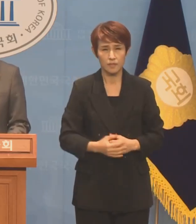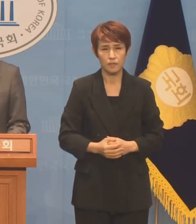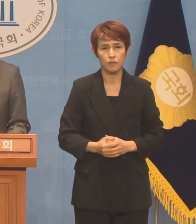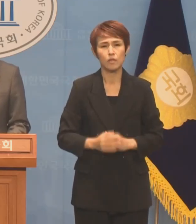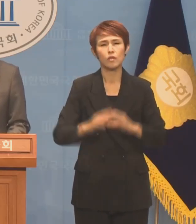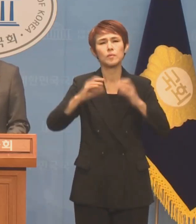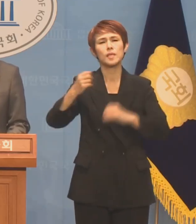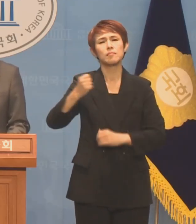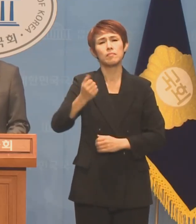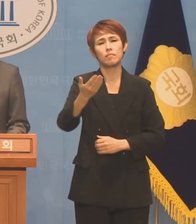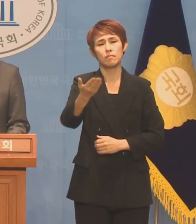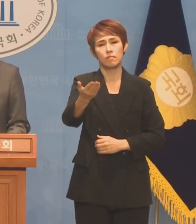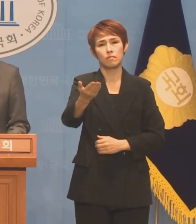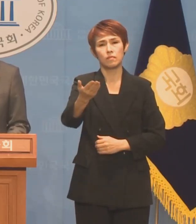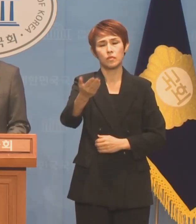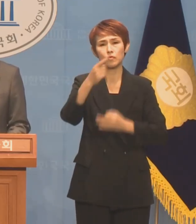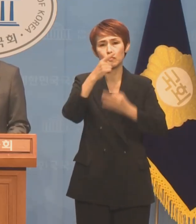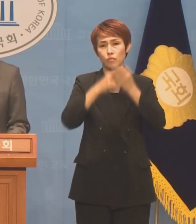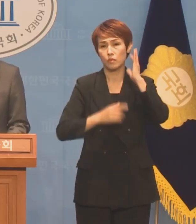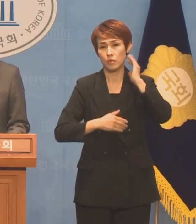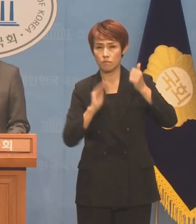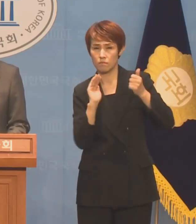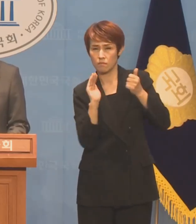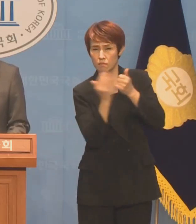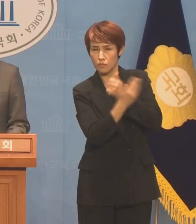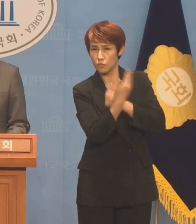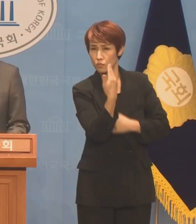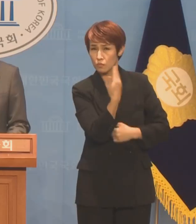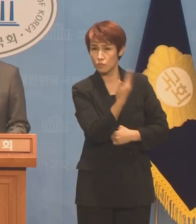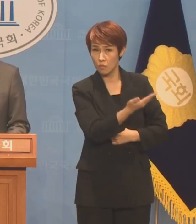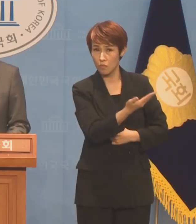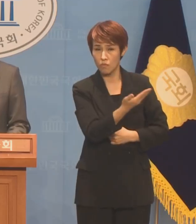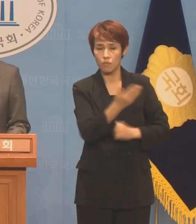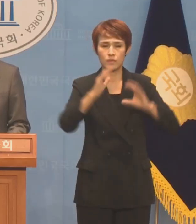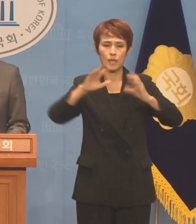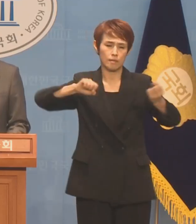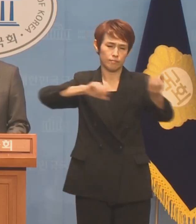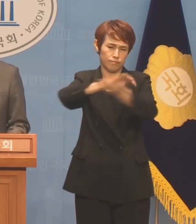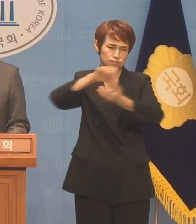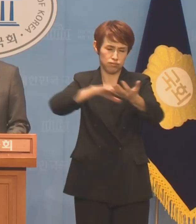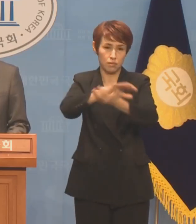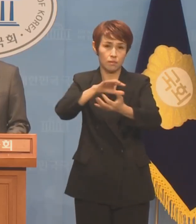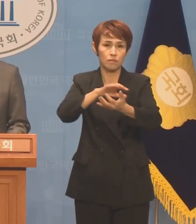국민의힘이 윤석열을 감싸면 감쌀수록 내란